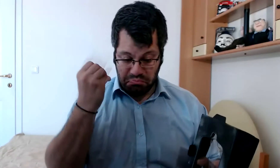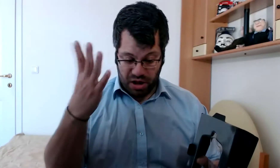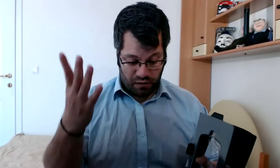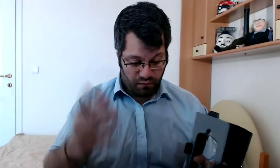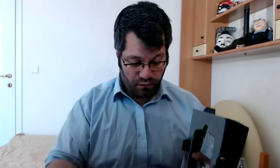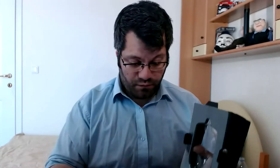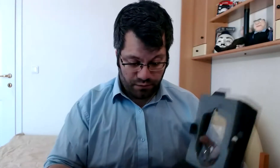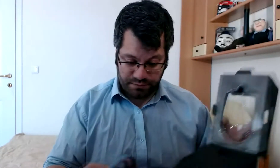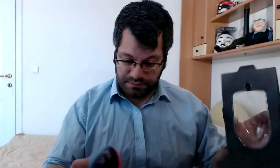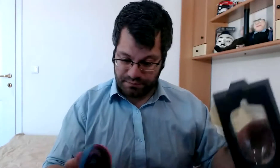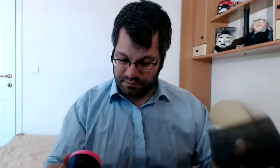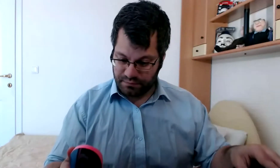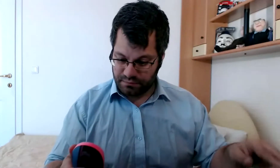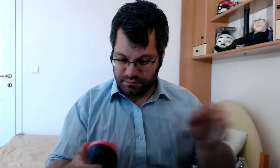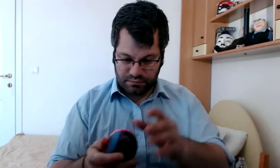Μπράβο!